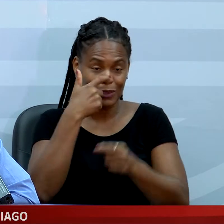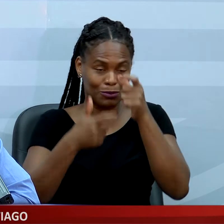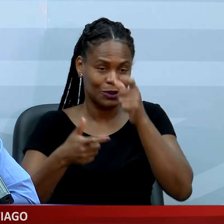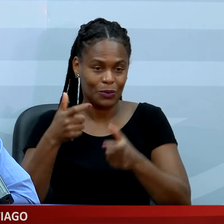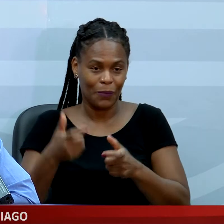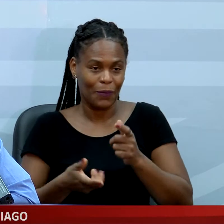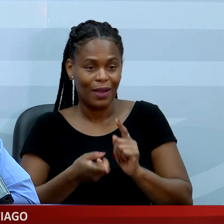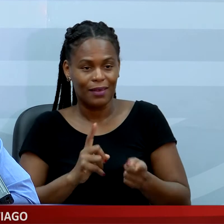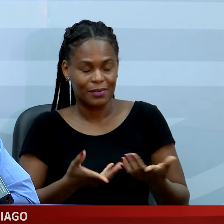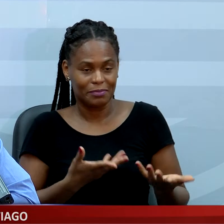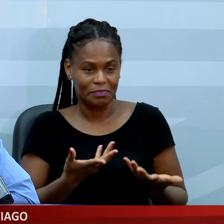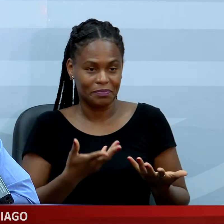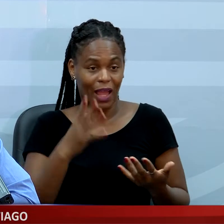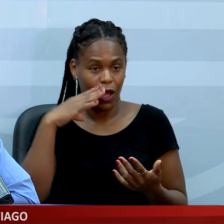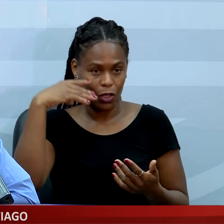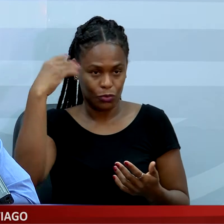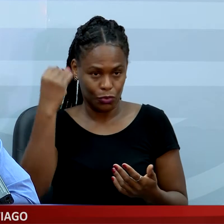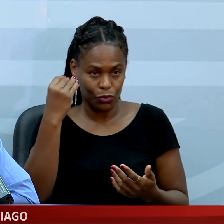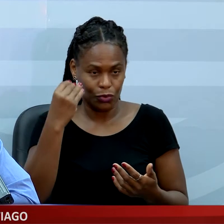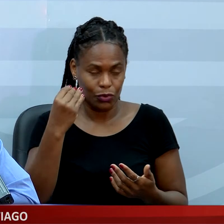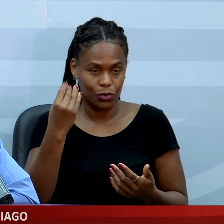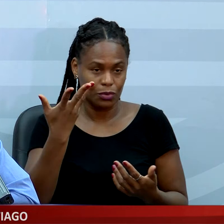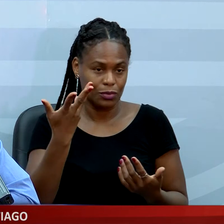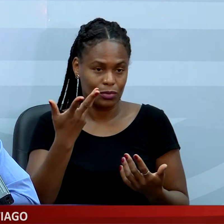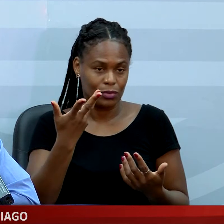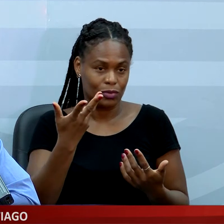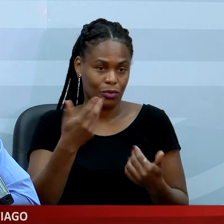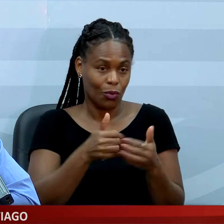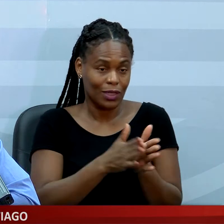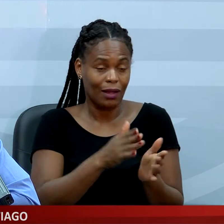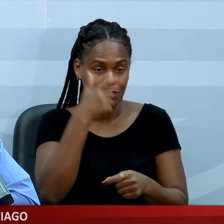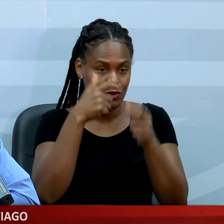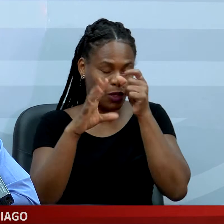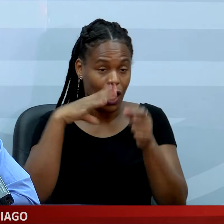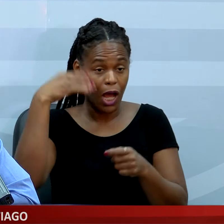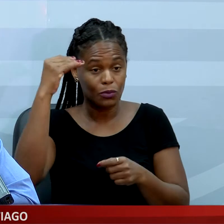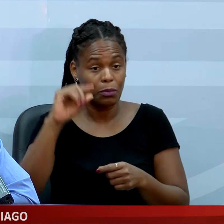pessoas adultas, a estimativa de pessoas adultas para este ano,